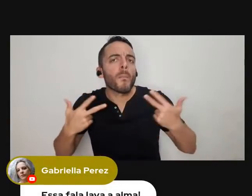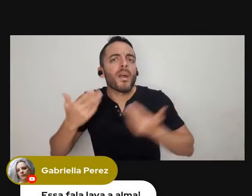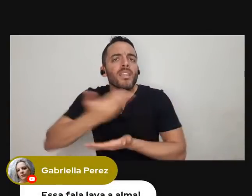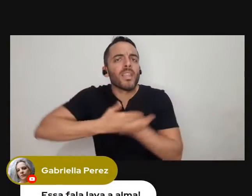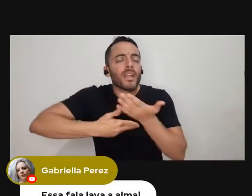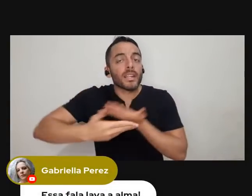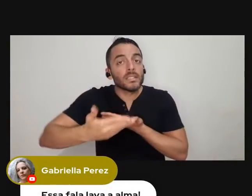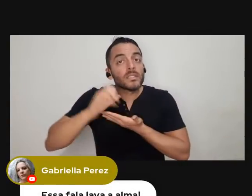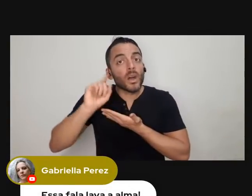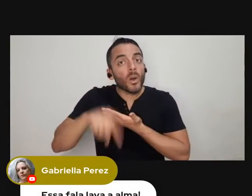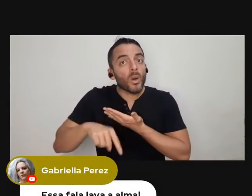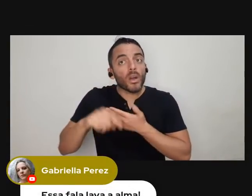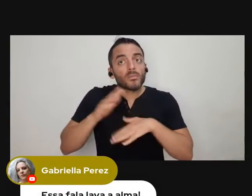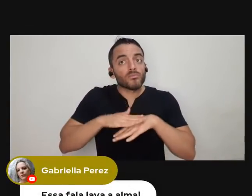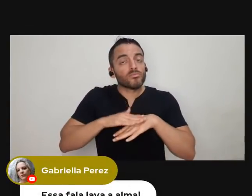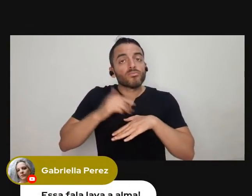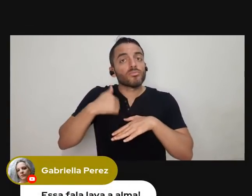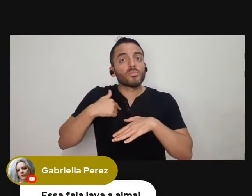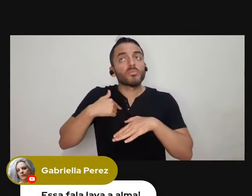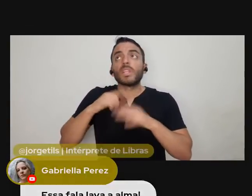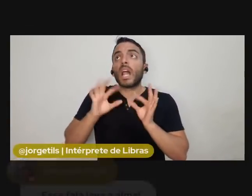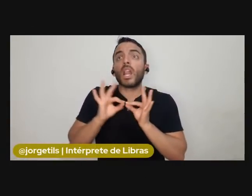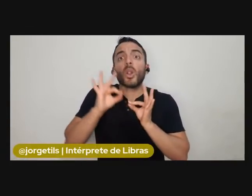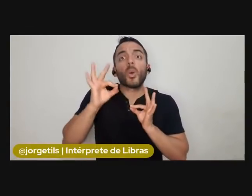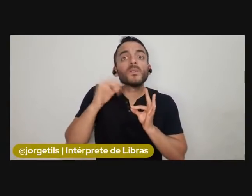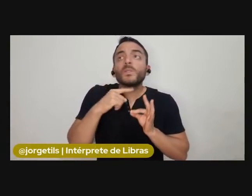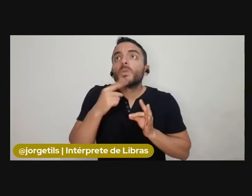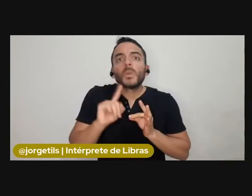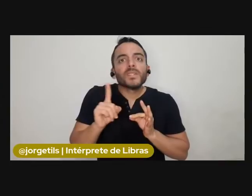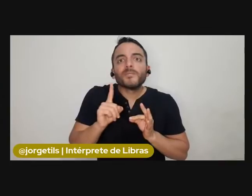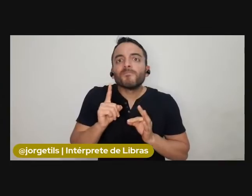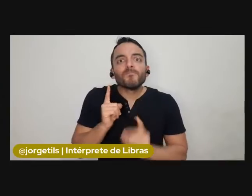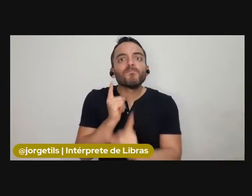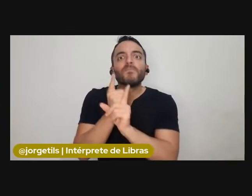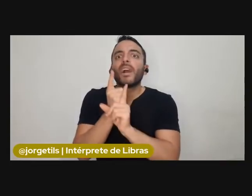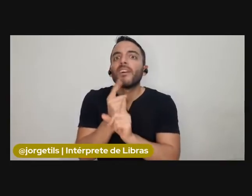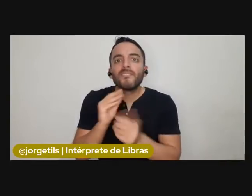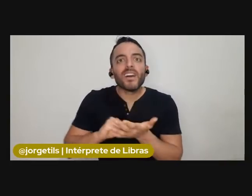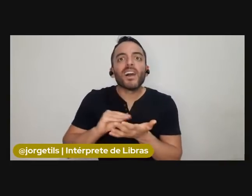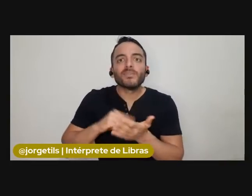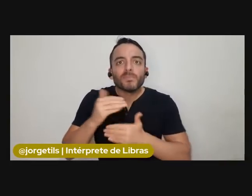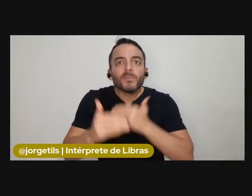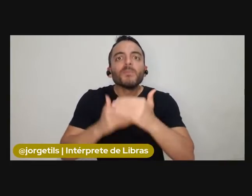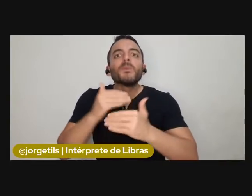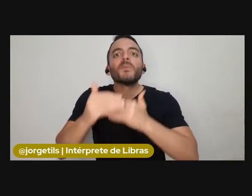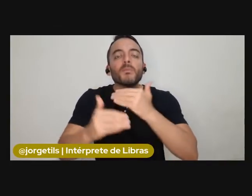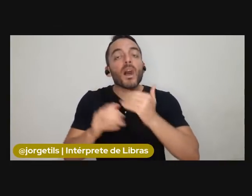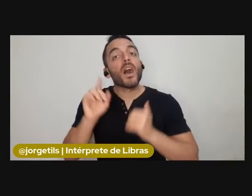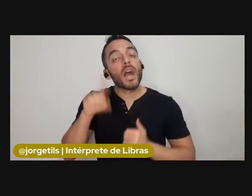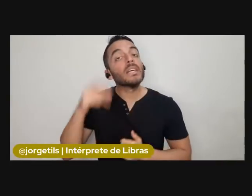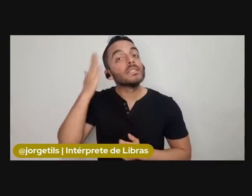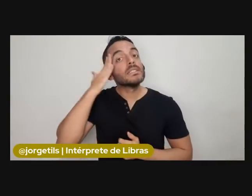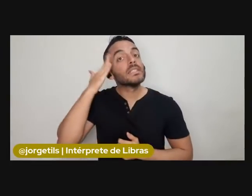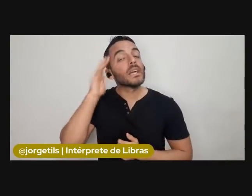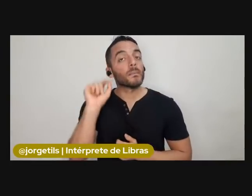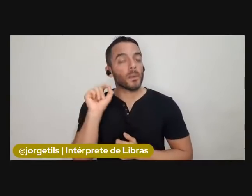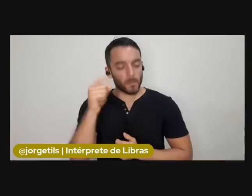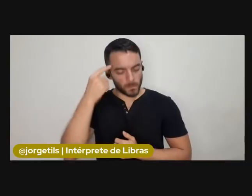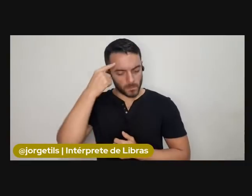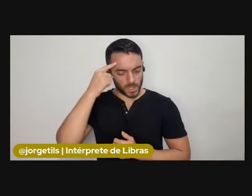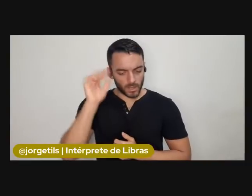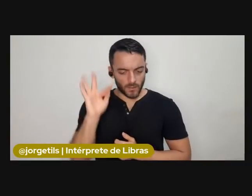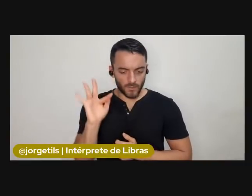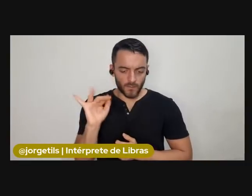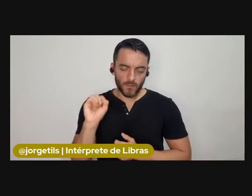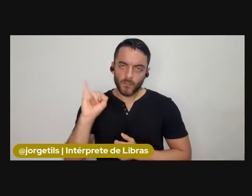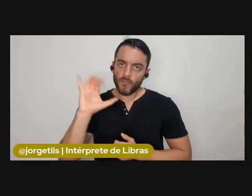poder medir. Então, isso eu acho que é muito importante, é saber que não vamos pensar na física como eu